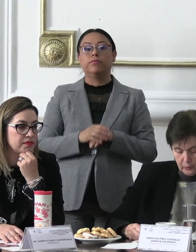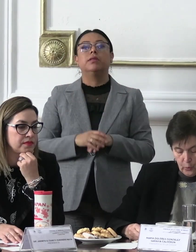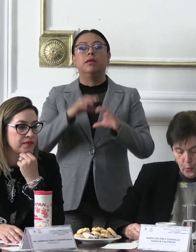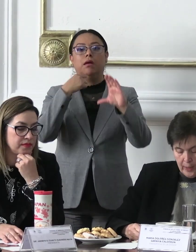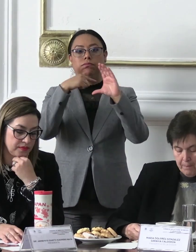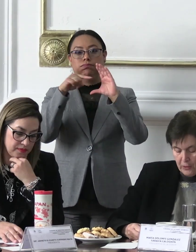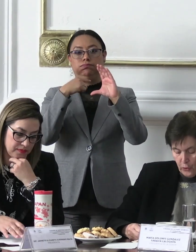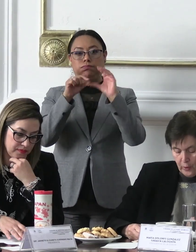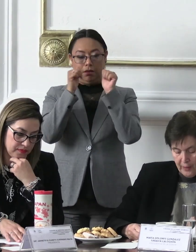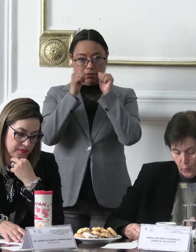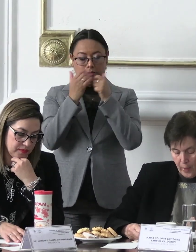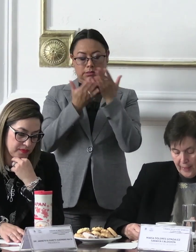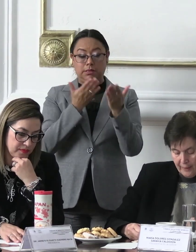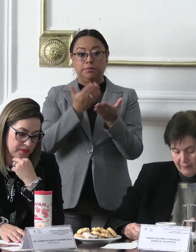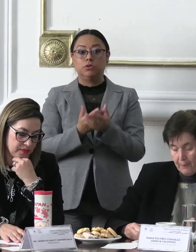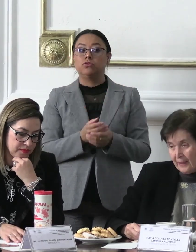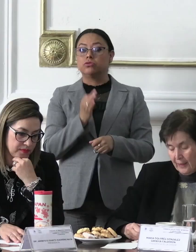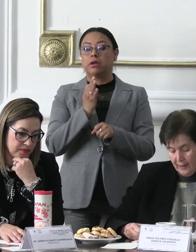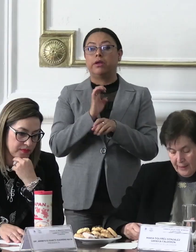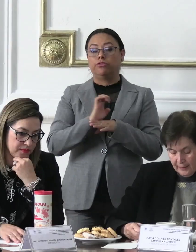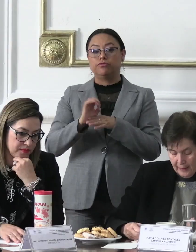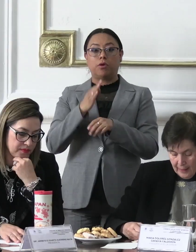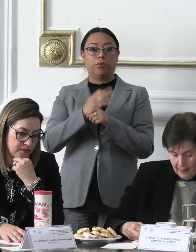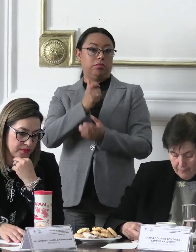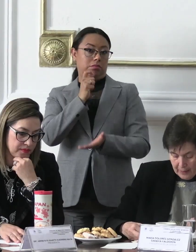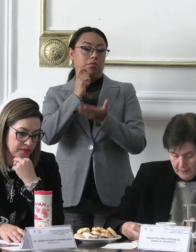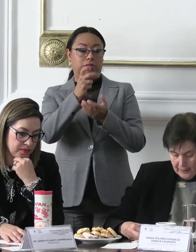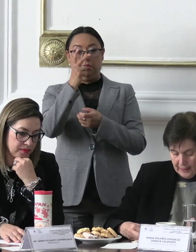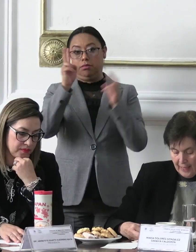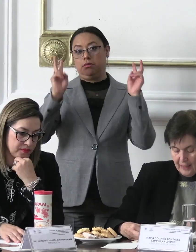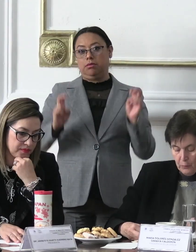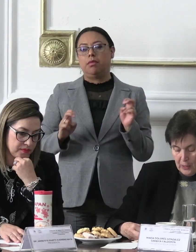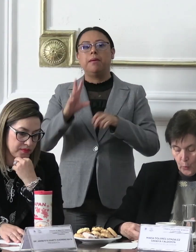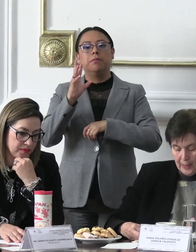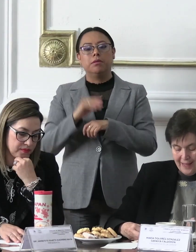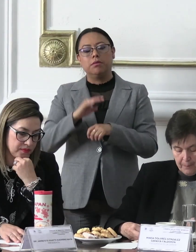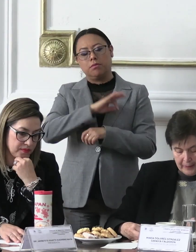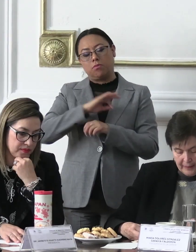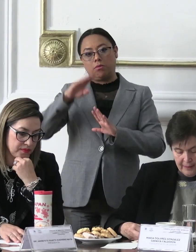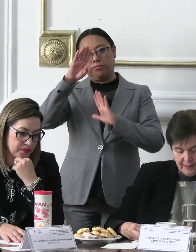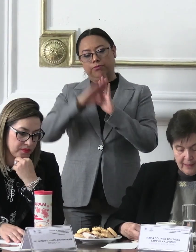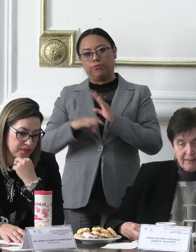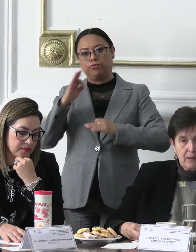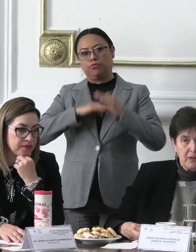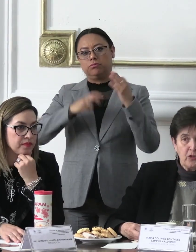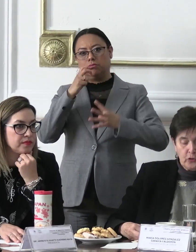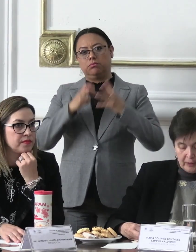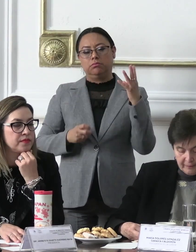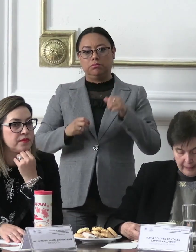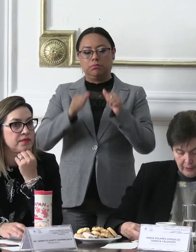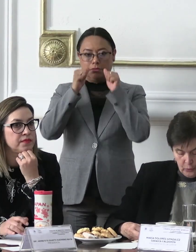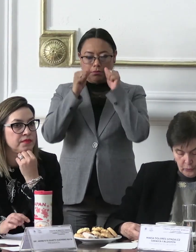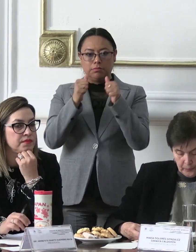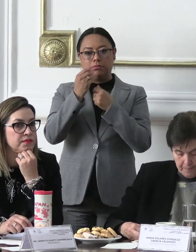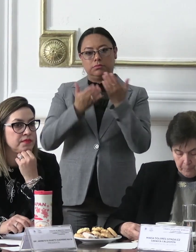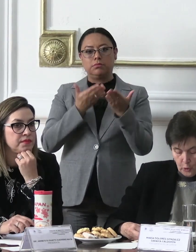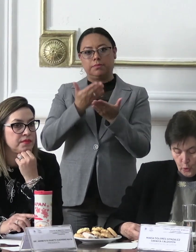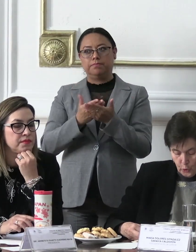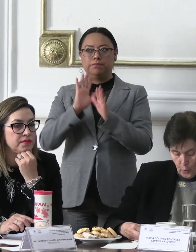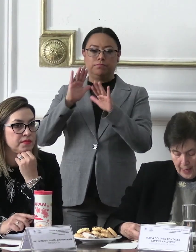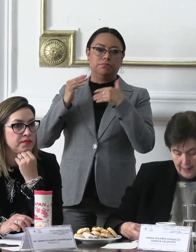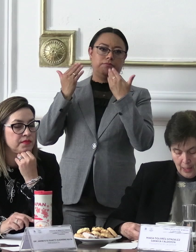electrónico. Una inversión adecuada en esta materia permitirá disminuir la dependencia de servicios